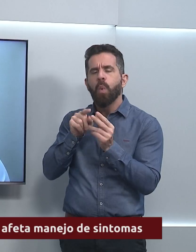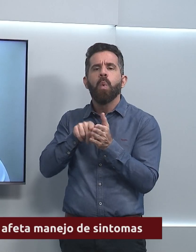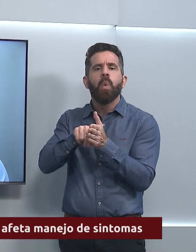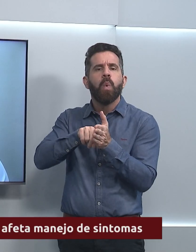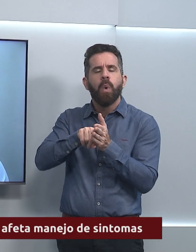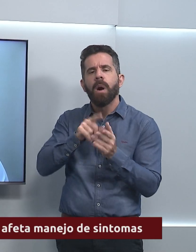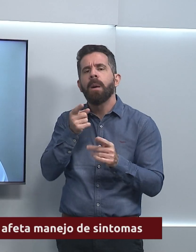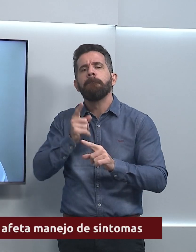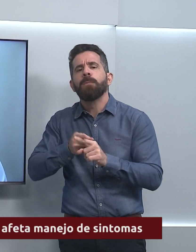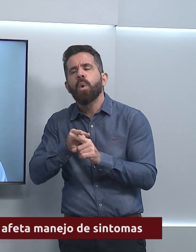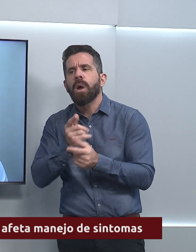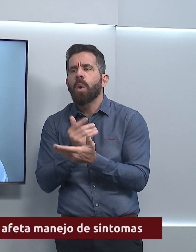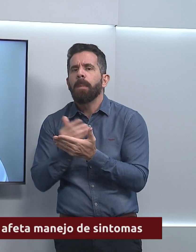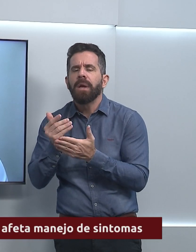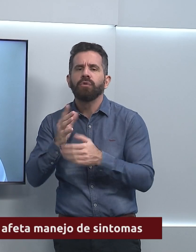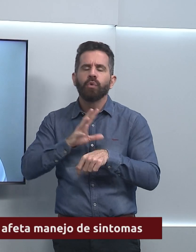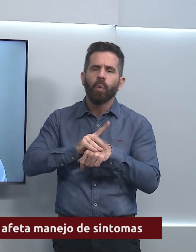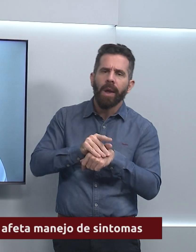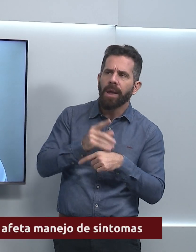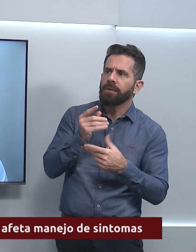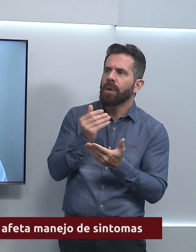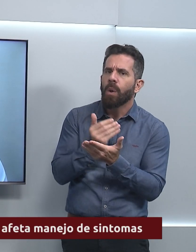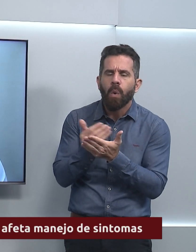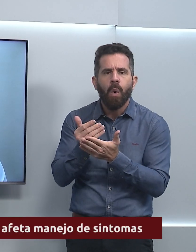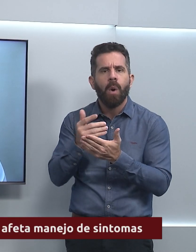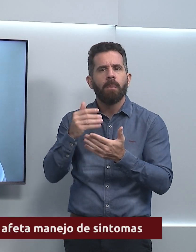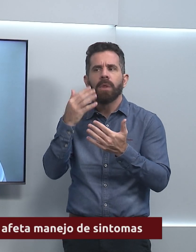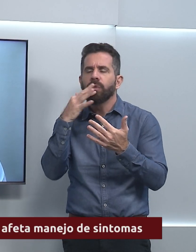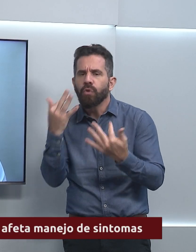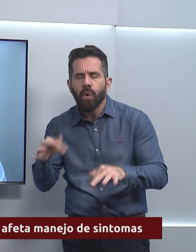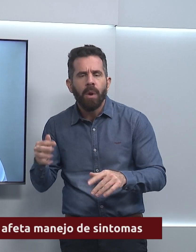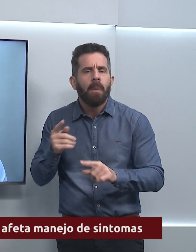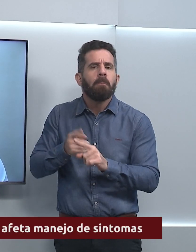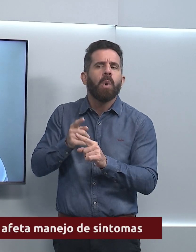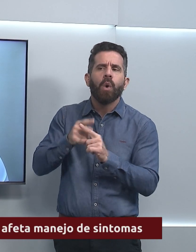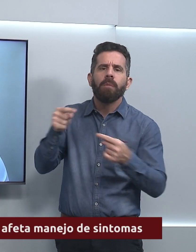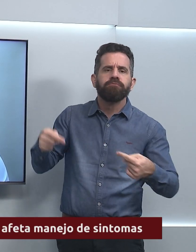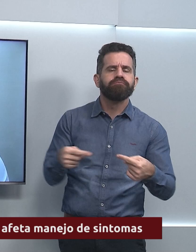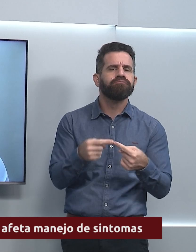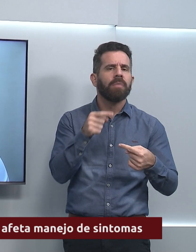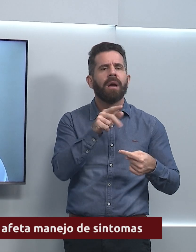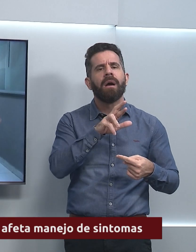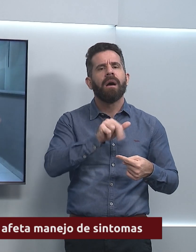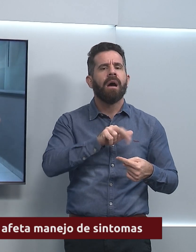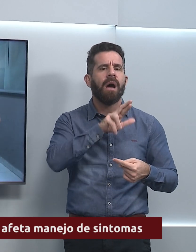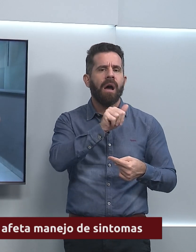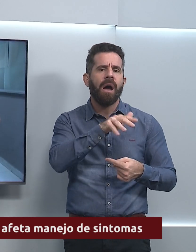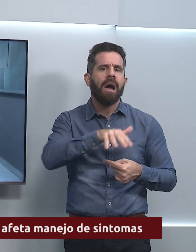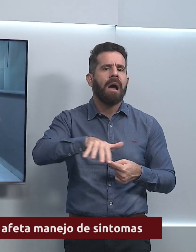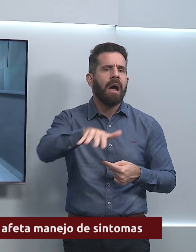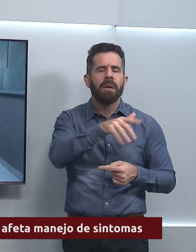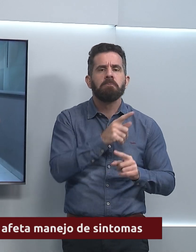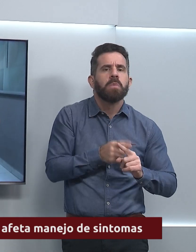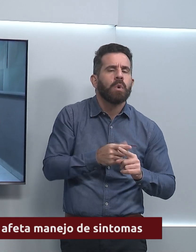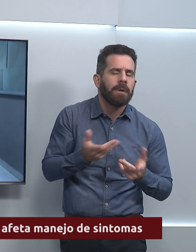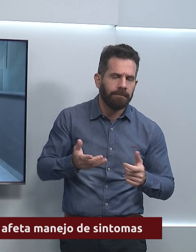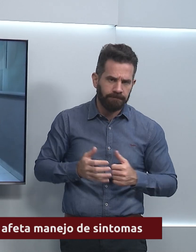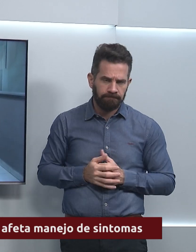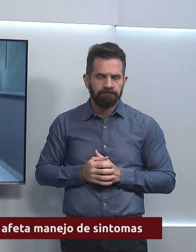sinais, aqueles sintomas né, que fazem com que o paciente seja classificado dentro ser portador dessa doença rara.